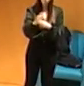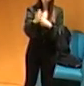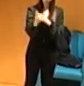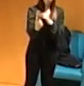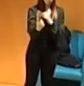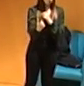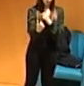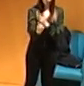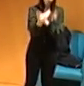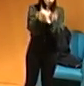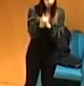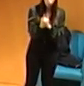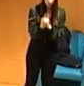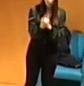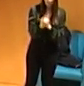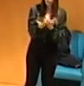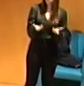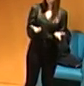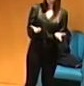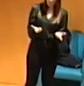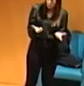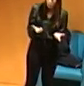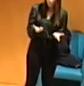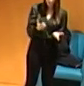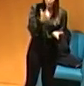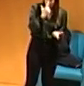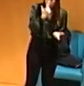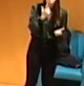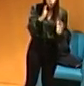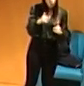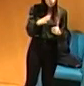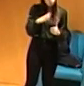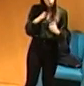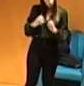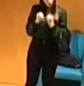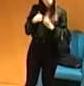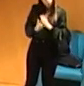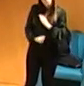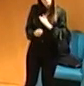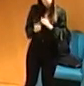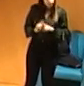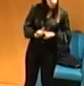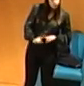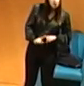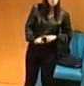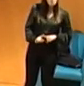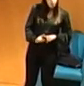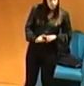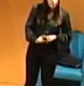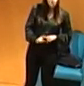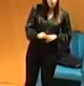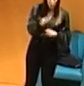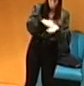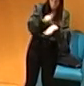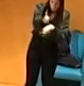et j'ai vraiment touché du doigt qu'il y avait des compétences que je n'avais pas. Et j'avais besoin de cette compétence